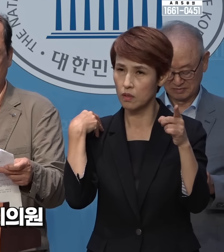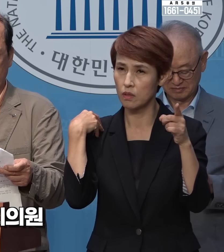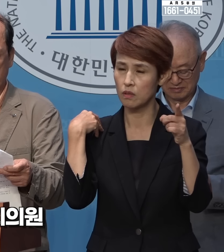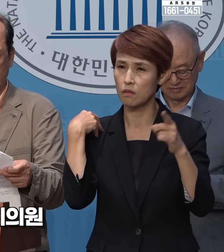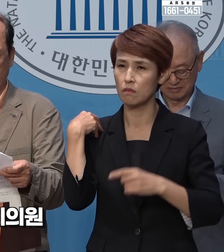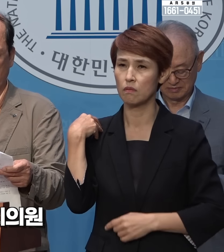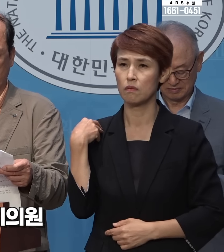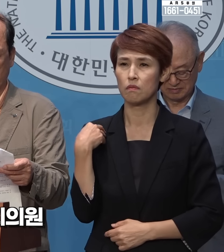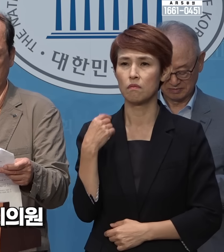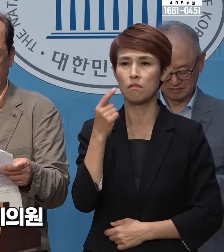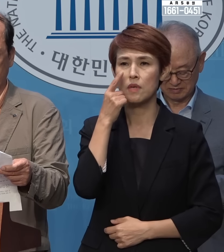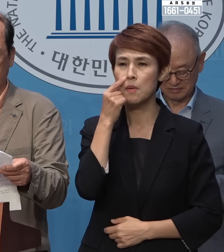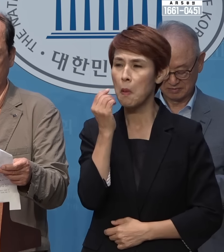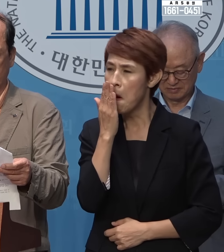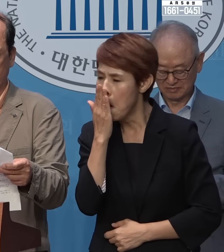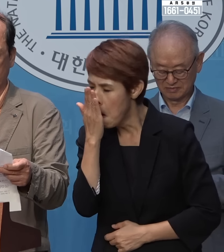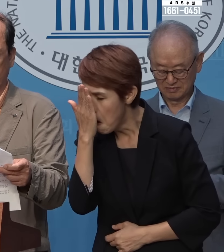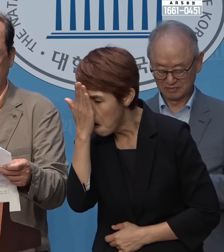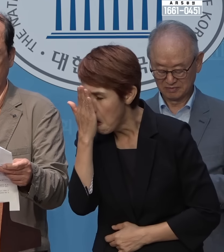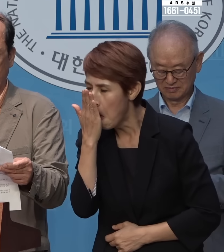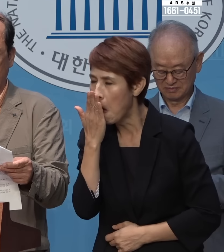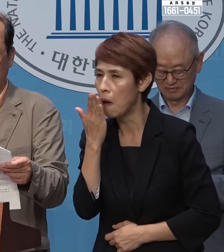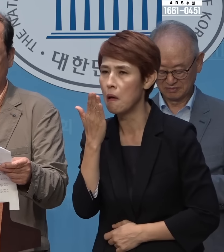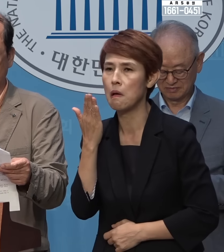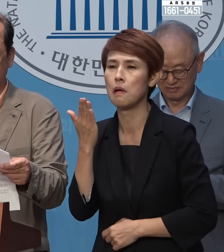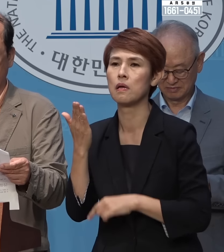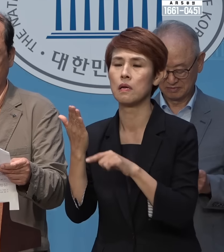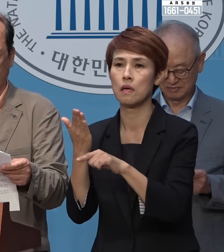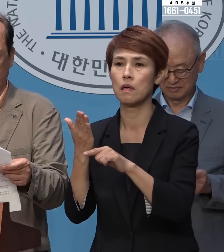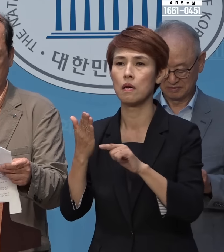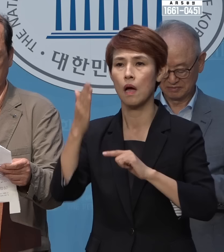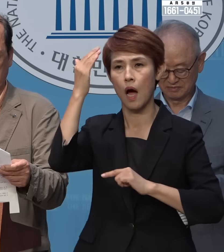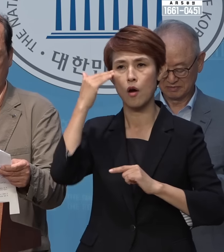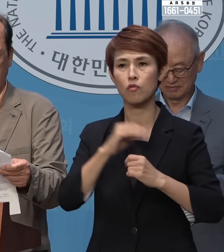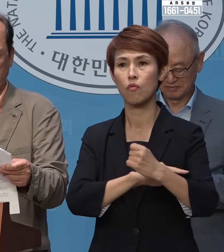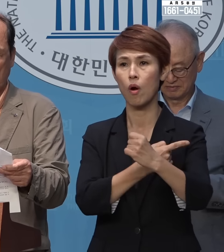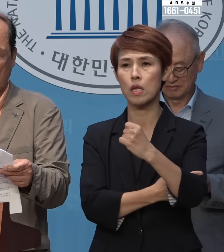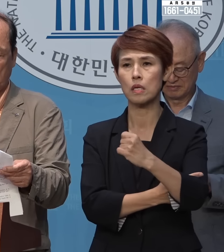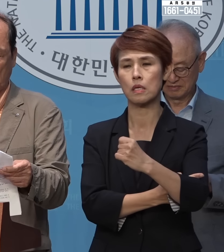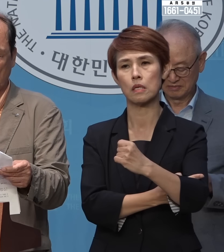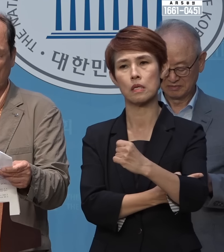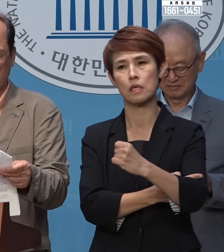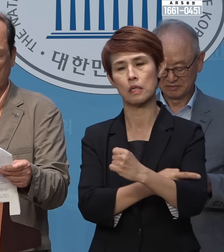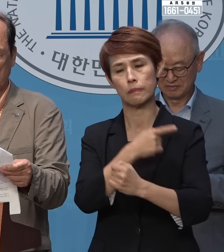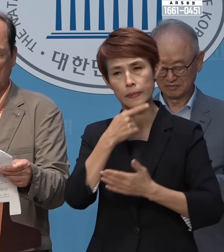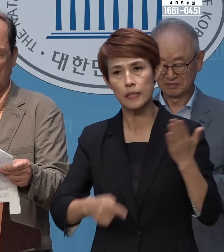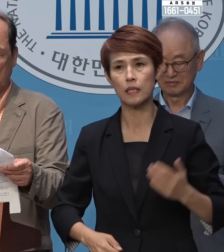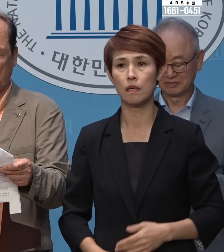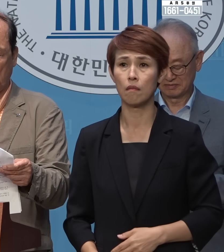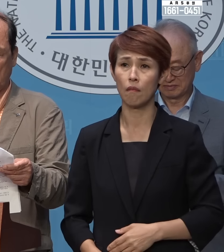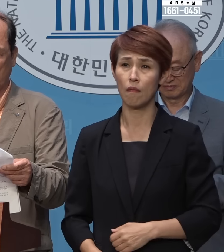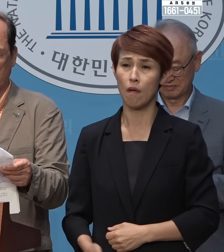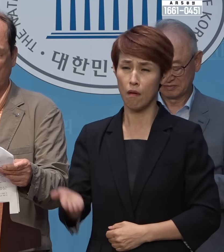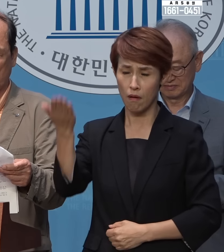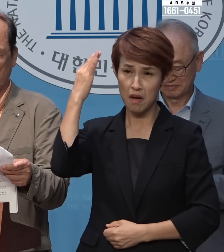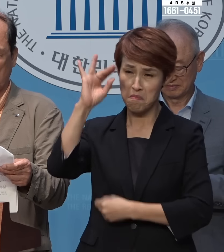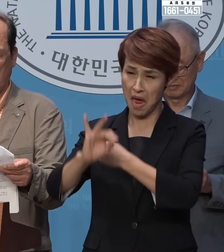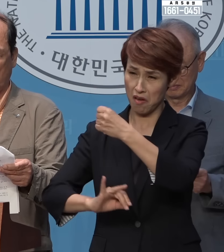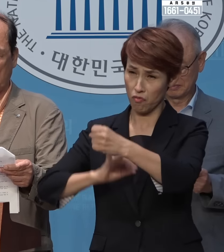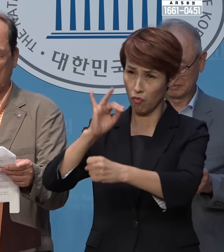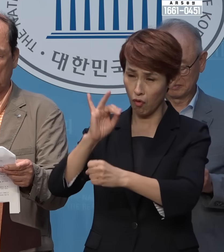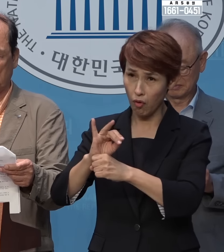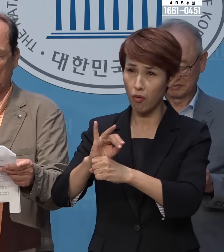대일 굴종 외교로 대한민국의 주권을 훼손시키고 있습니다. 100년도 더 지난 일에 무릎